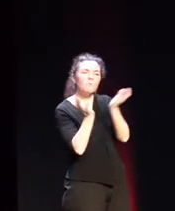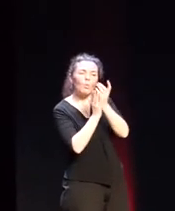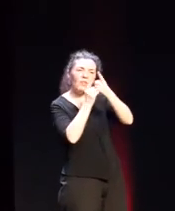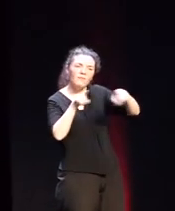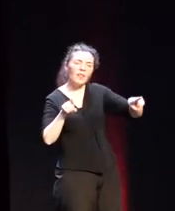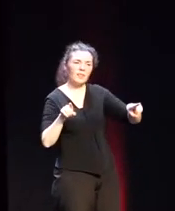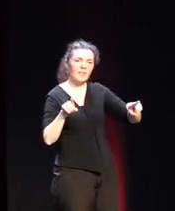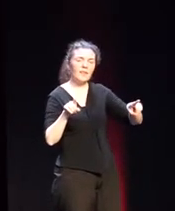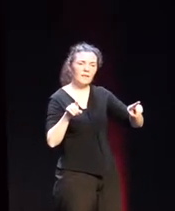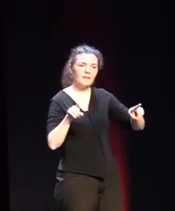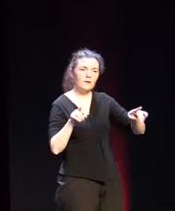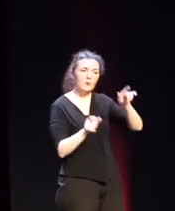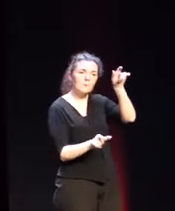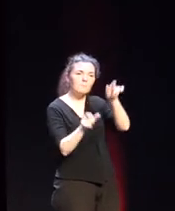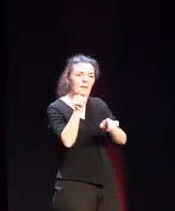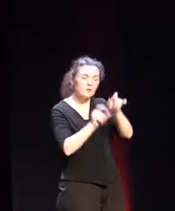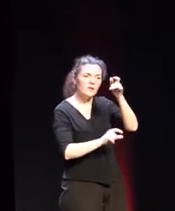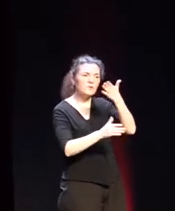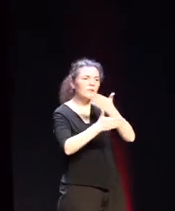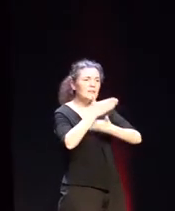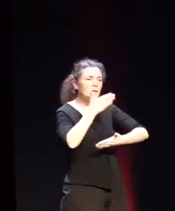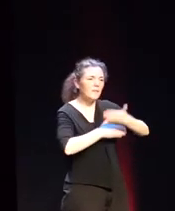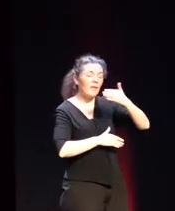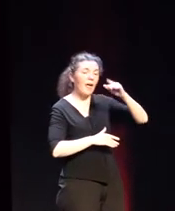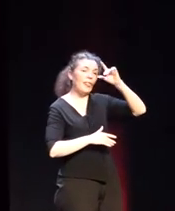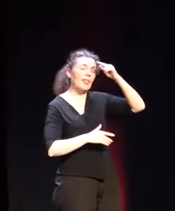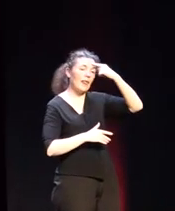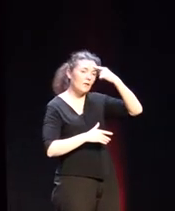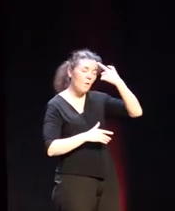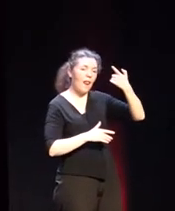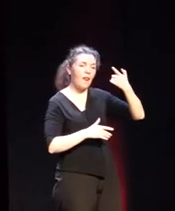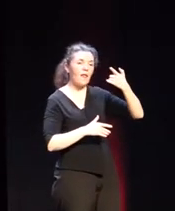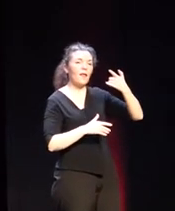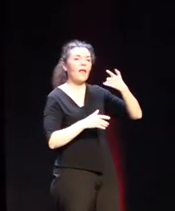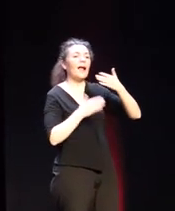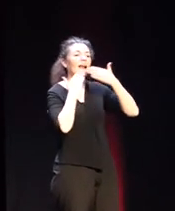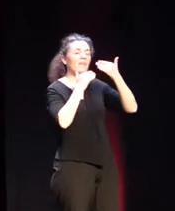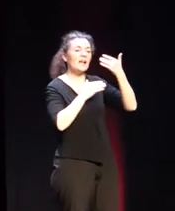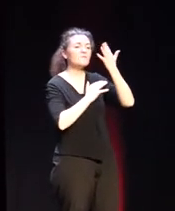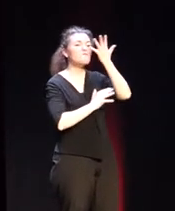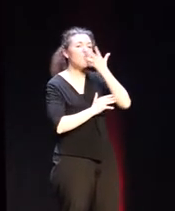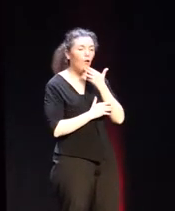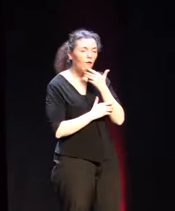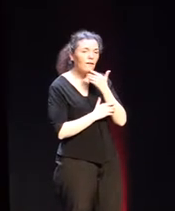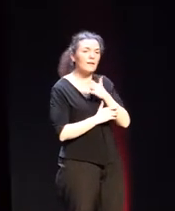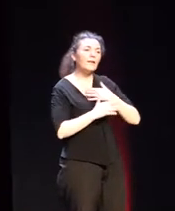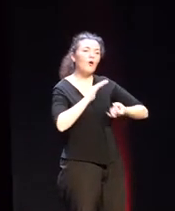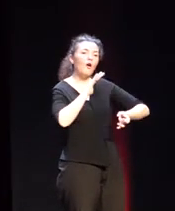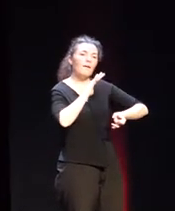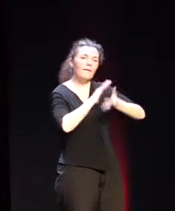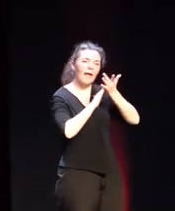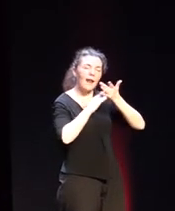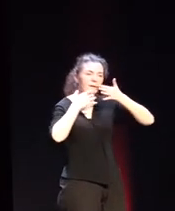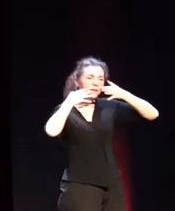diferente con personas con discapacidad intelectual a través del color y crear pues